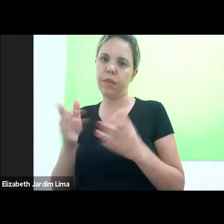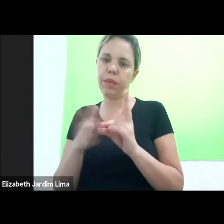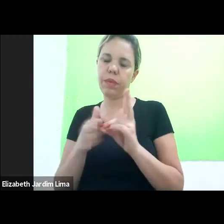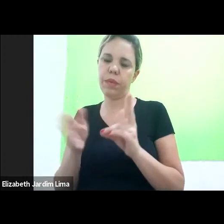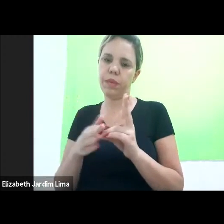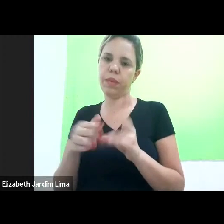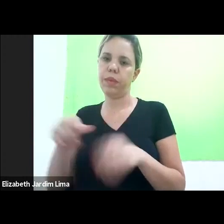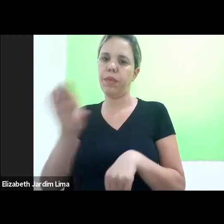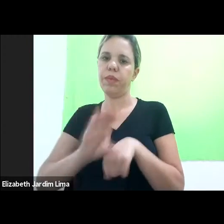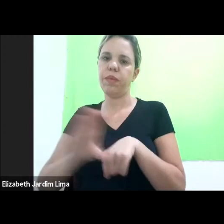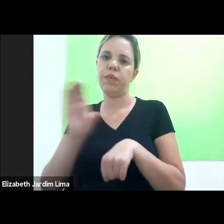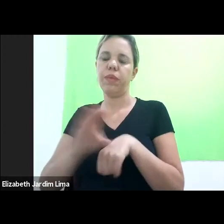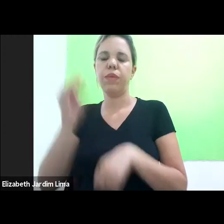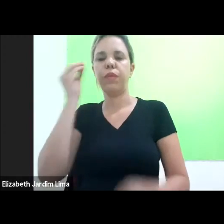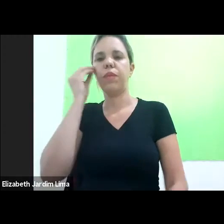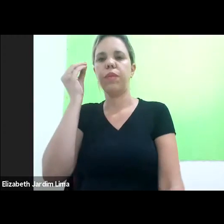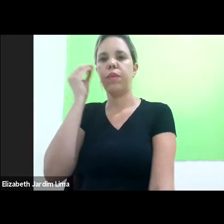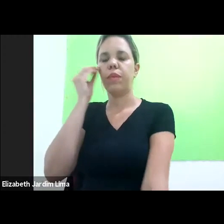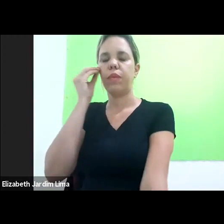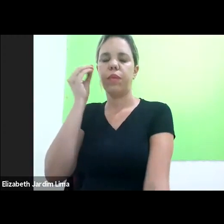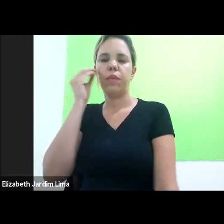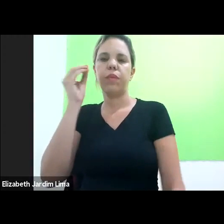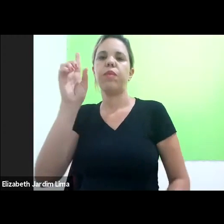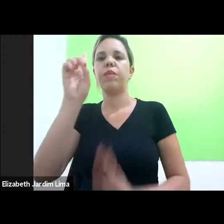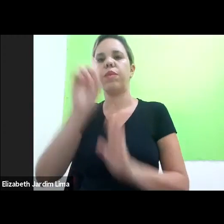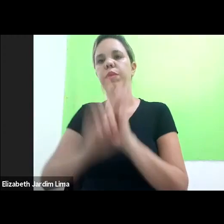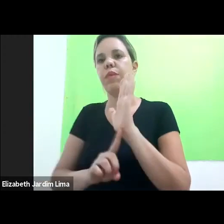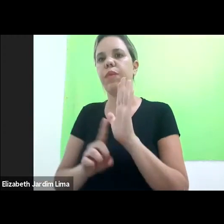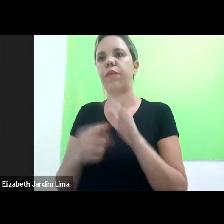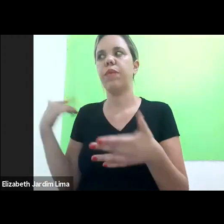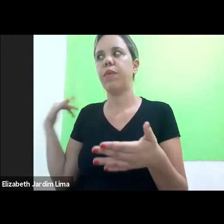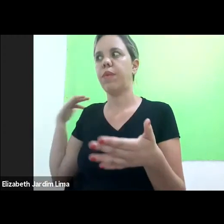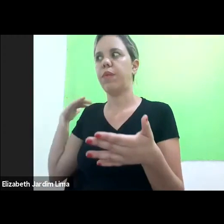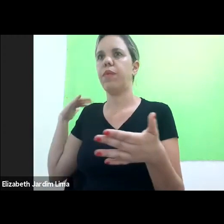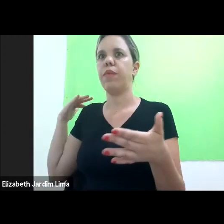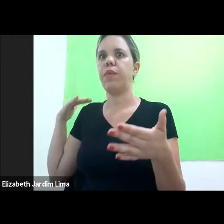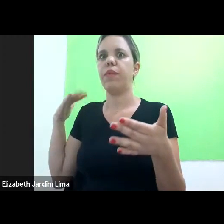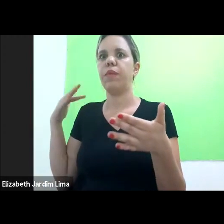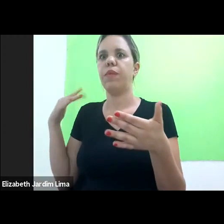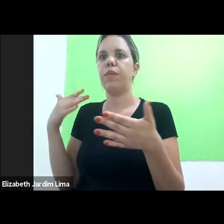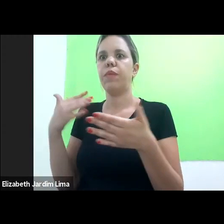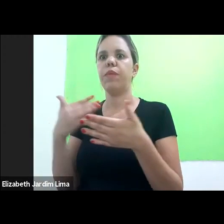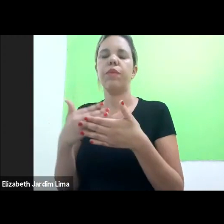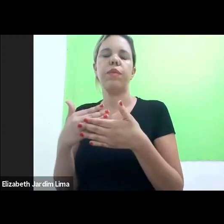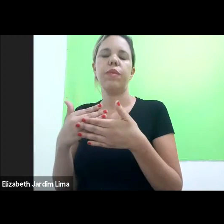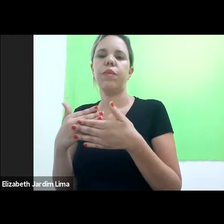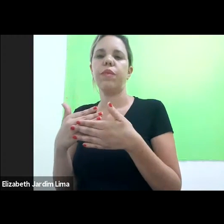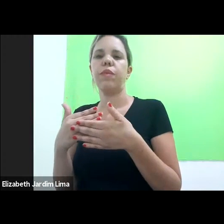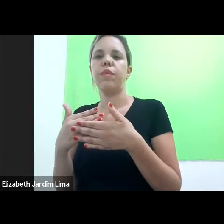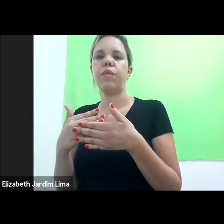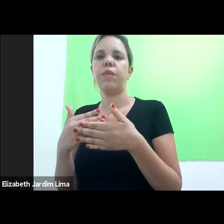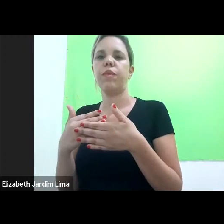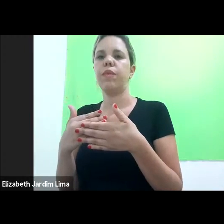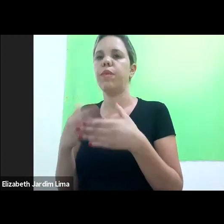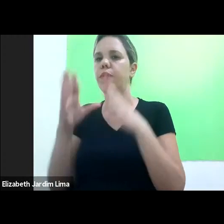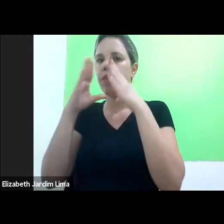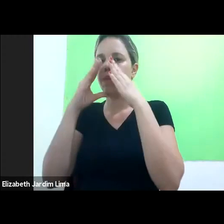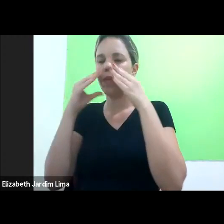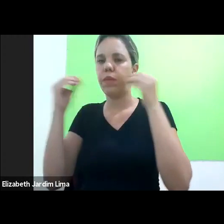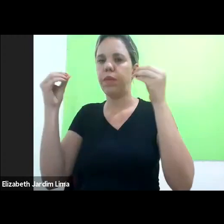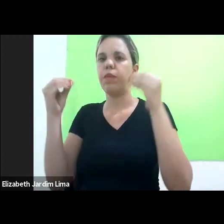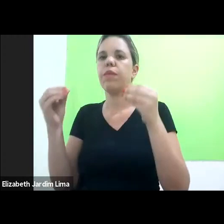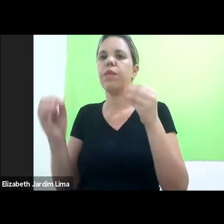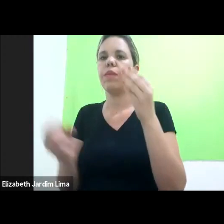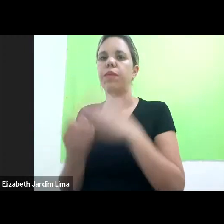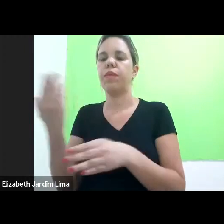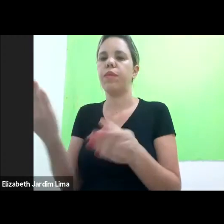para o curso, tentar ver o curso de Direito, e nessa época, o caso da Raposa Serra do Sol, um processo, até